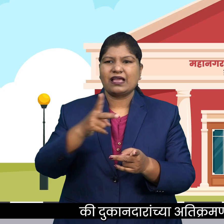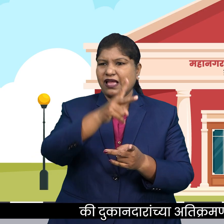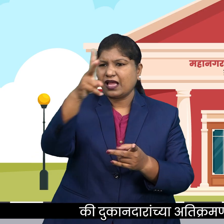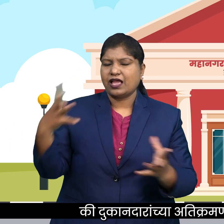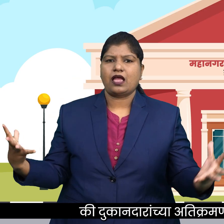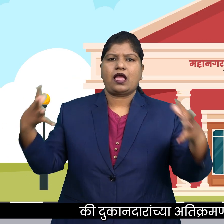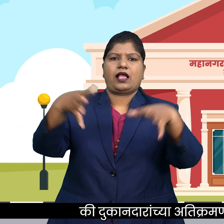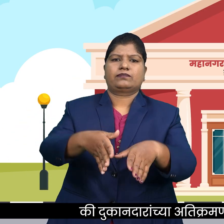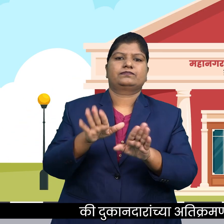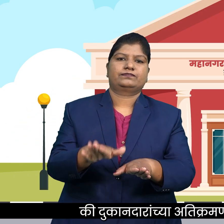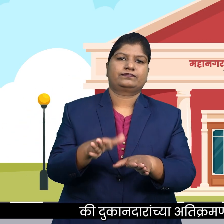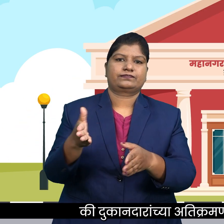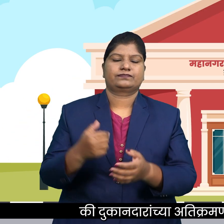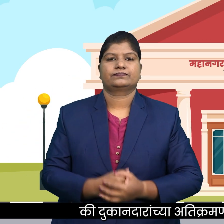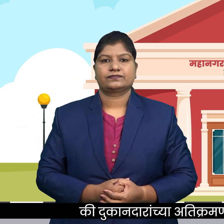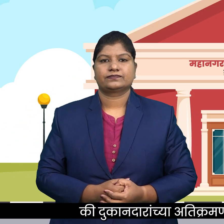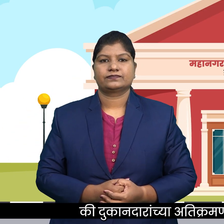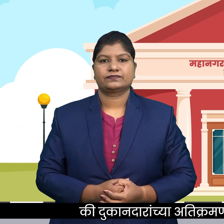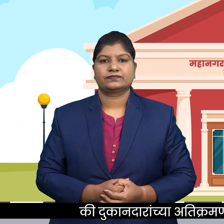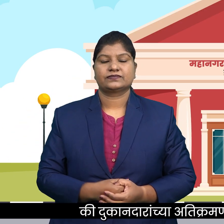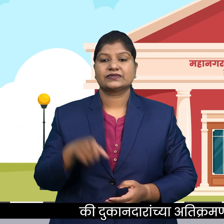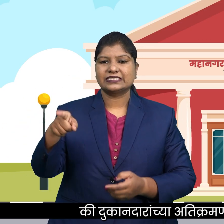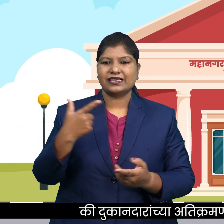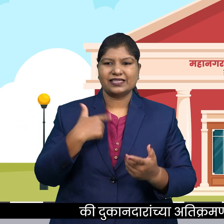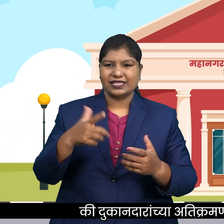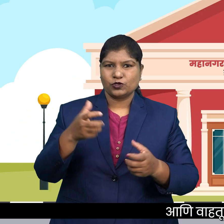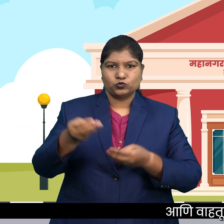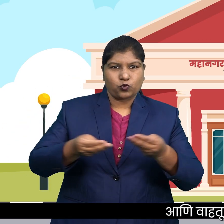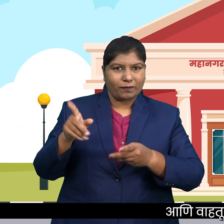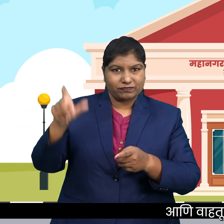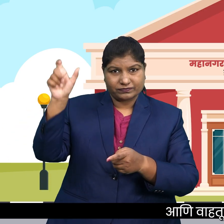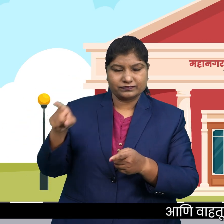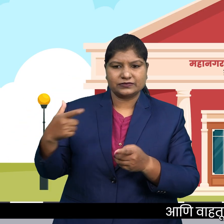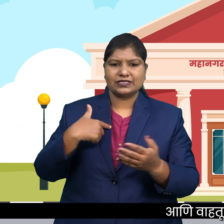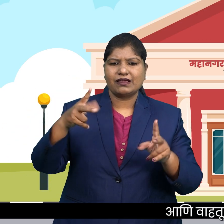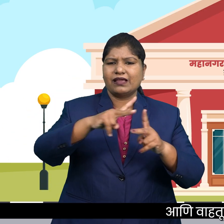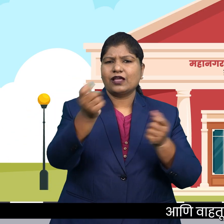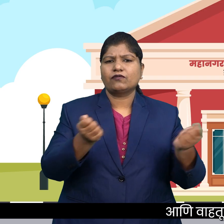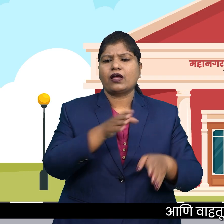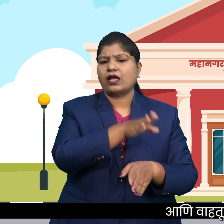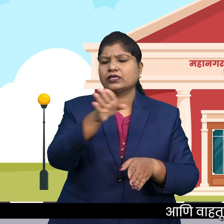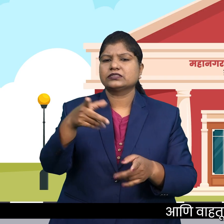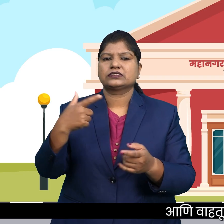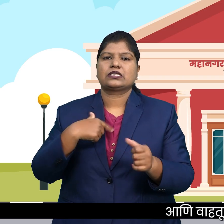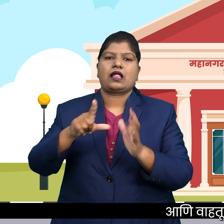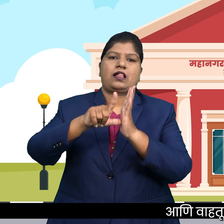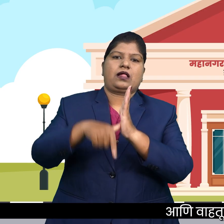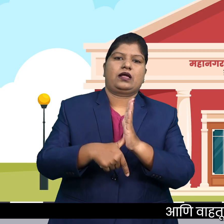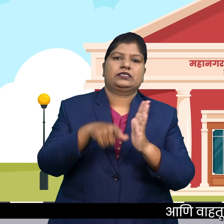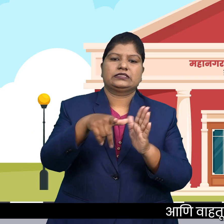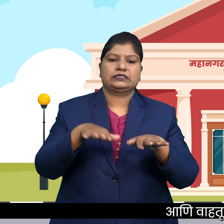अतिक्रमणामुळे फायर ट्रकला उशीर होत आहे आणि वाहतूक कोंडी होत आहे.